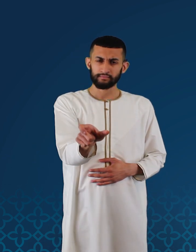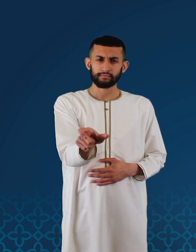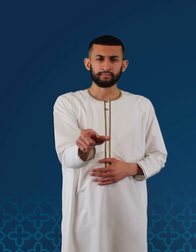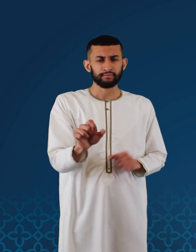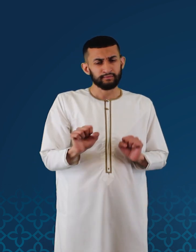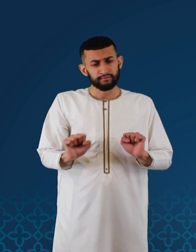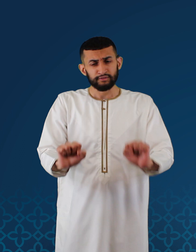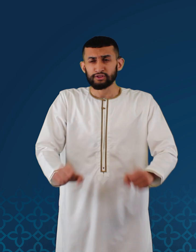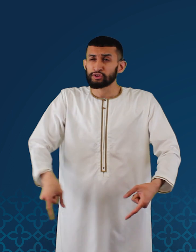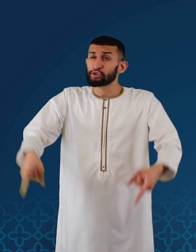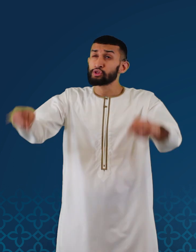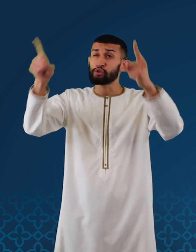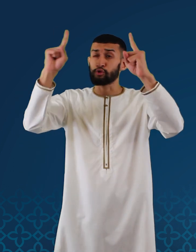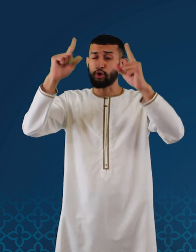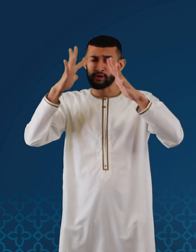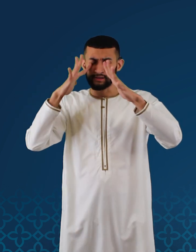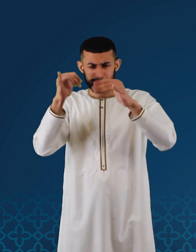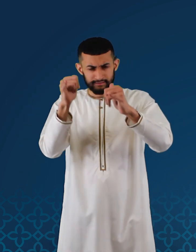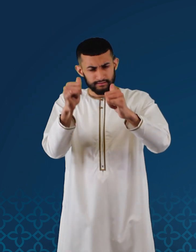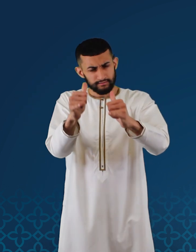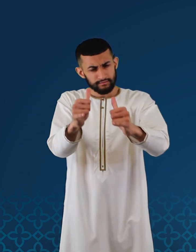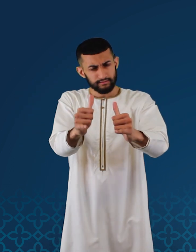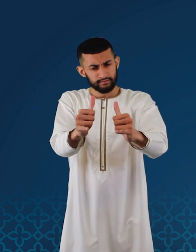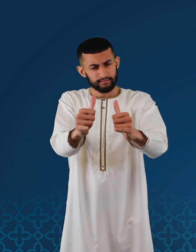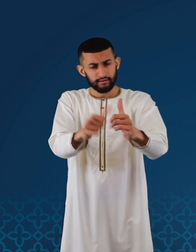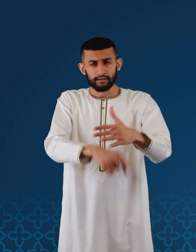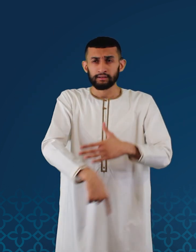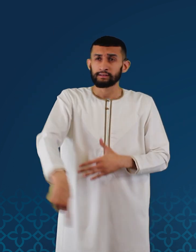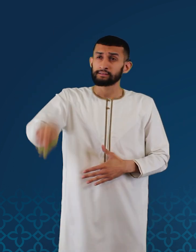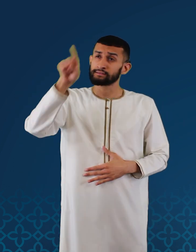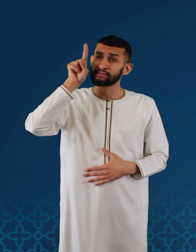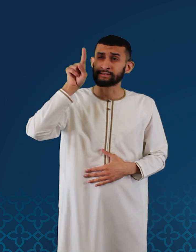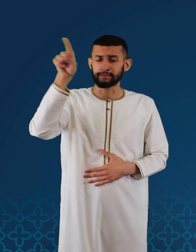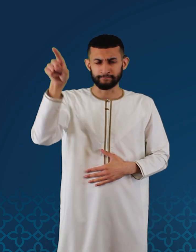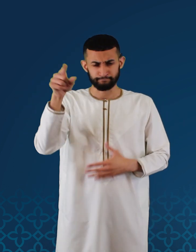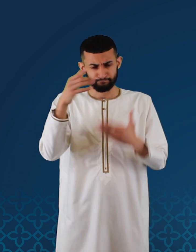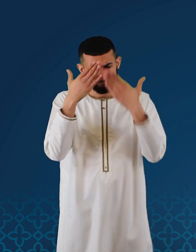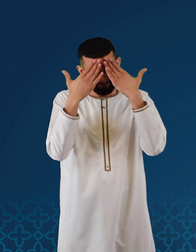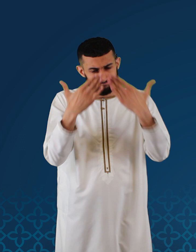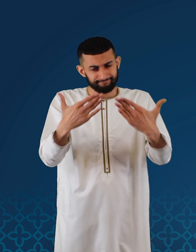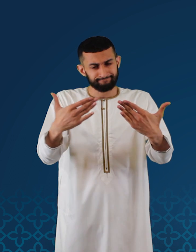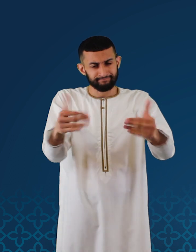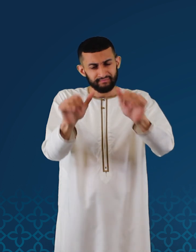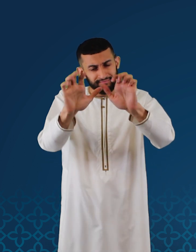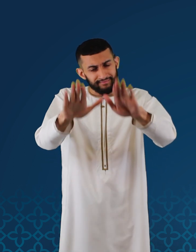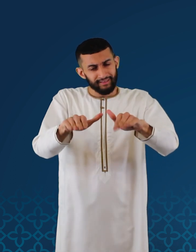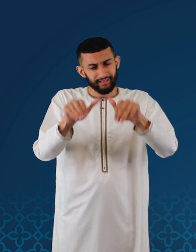الإنسان إذا ما ابتلاه ربه فأكرمه